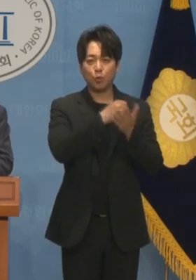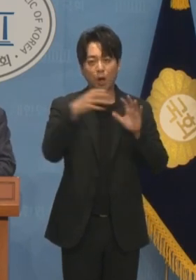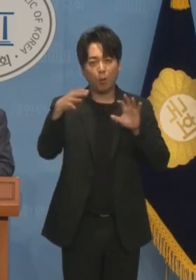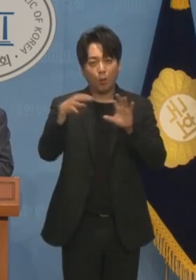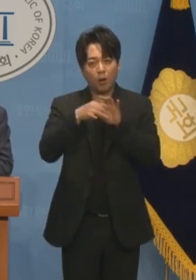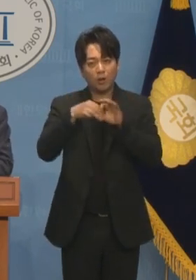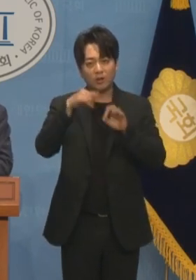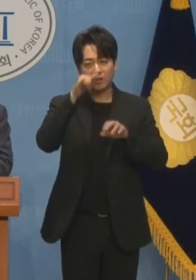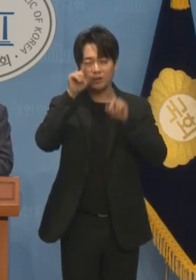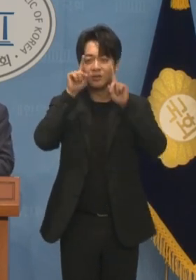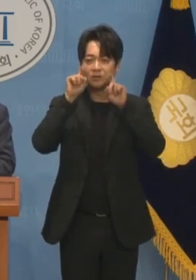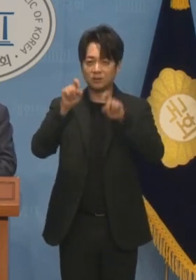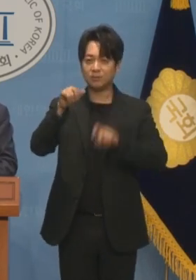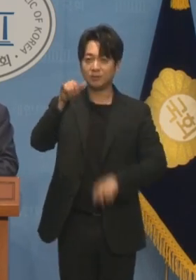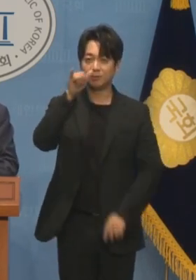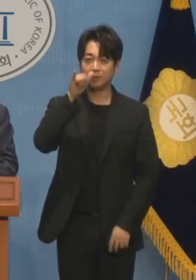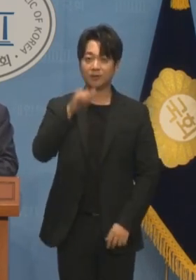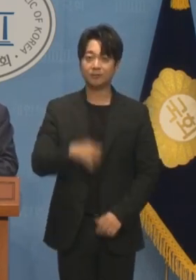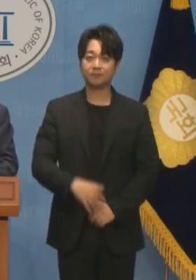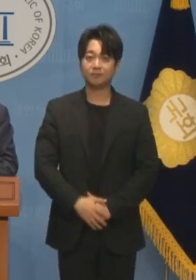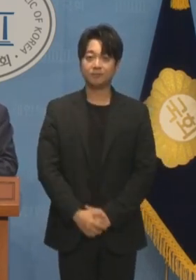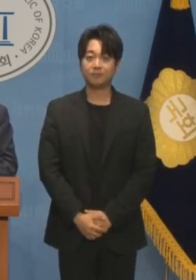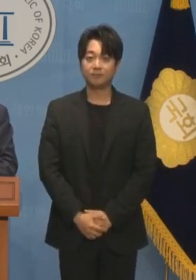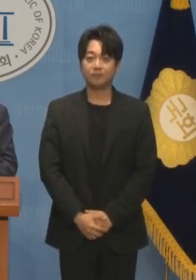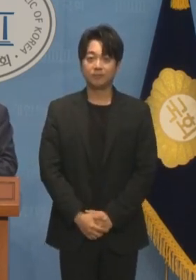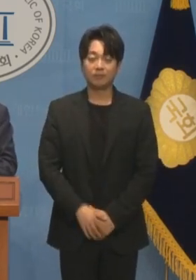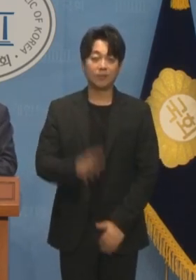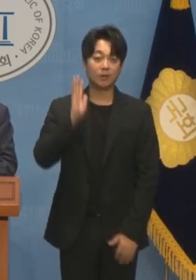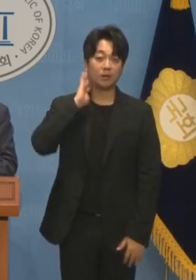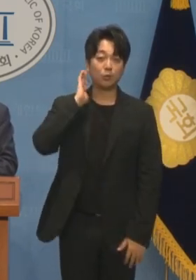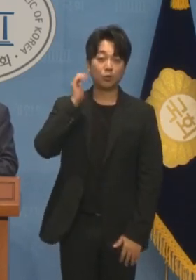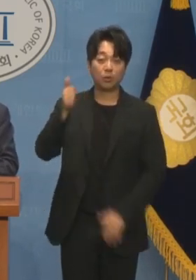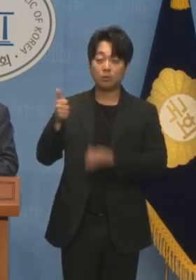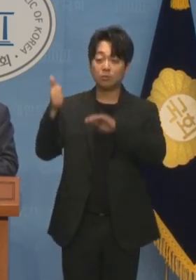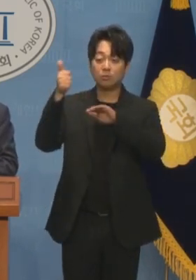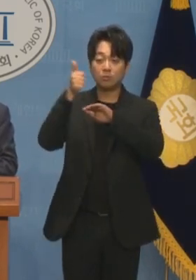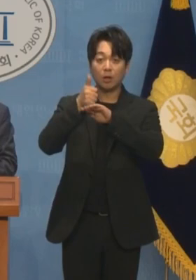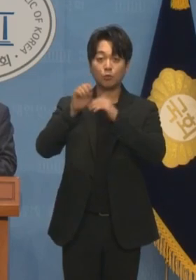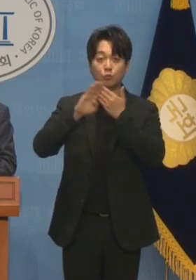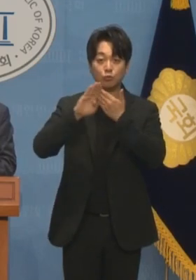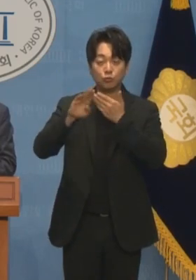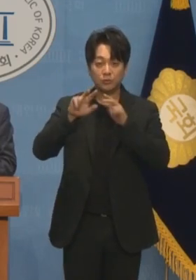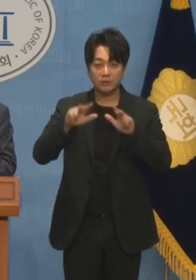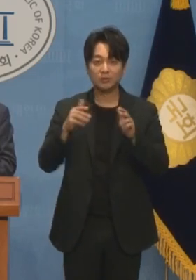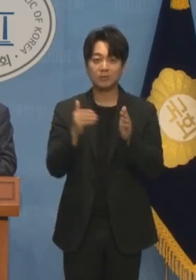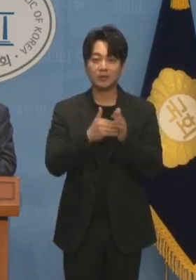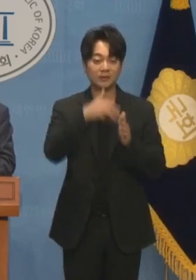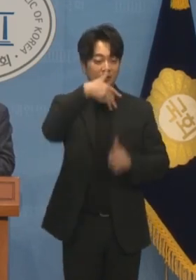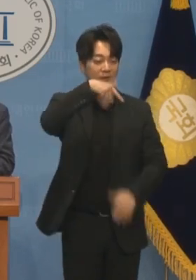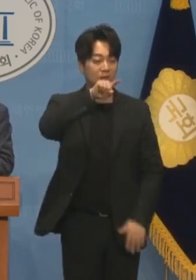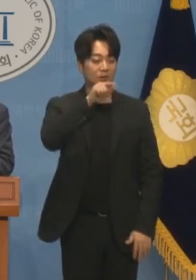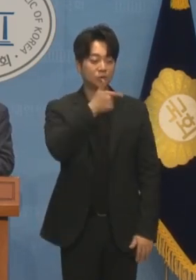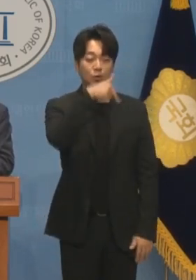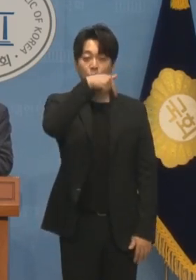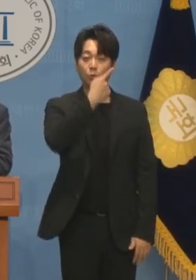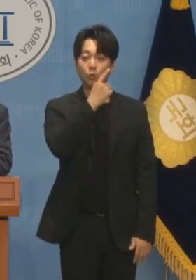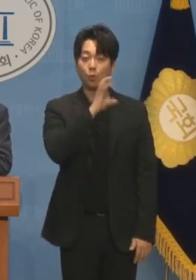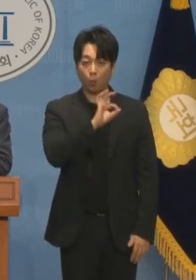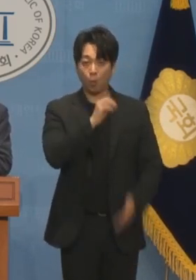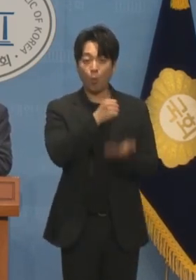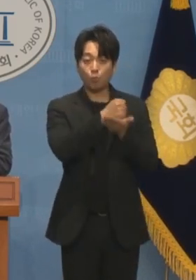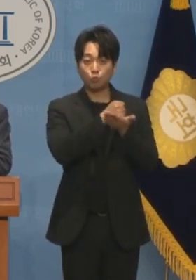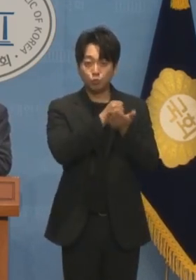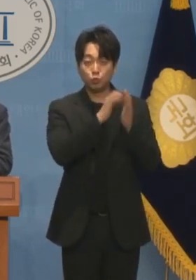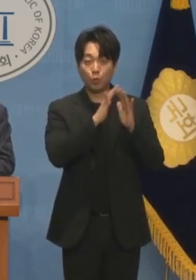하면 당선 전부터 취임 이후 지금까지 천공의 국정 개입은 끊임없이 벌어지고